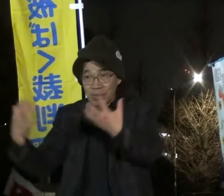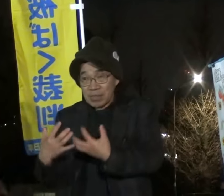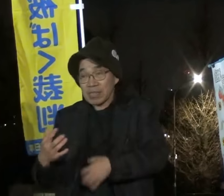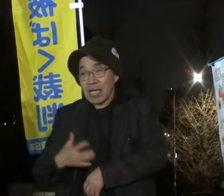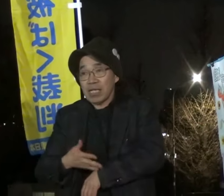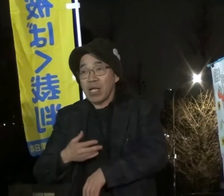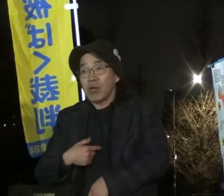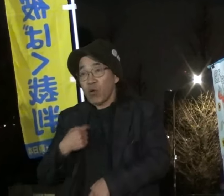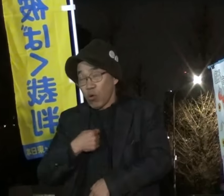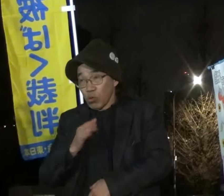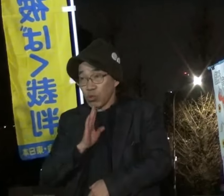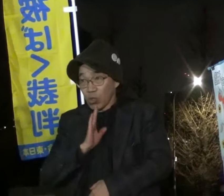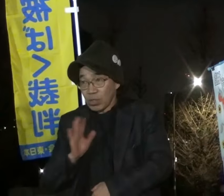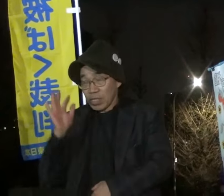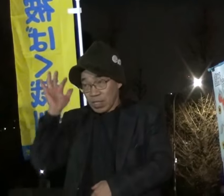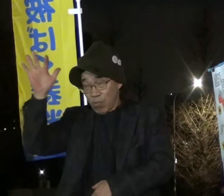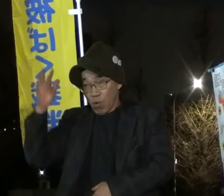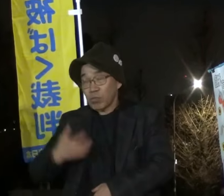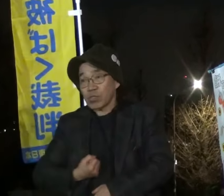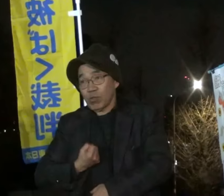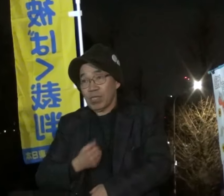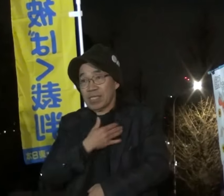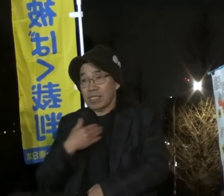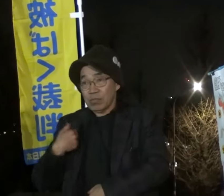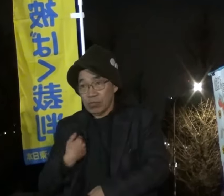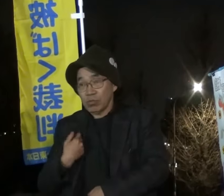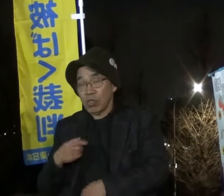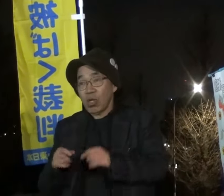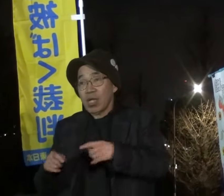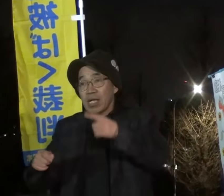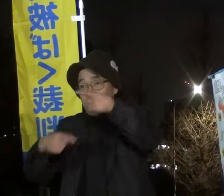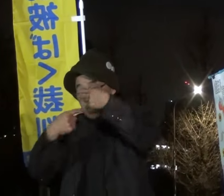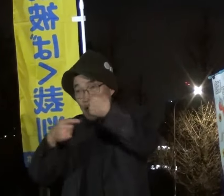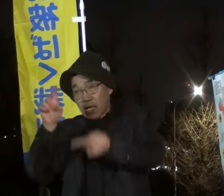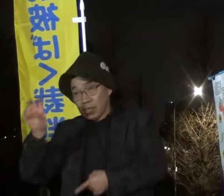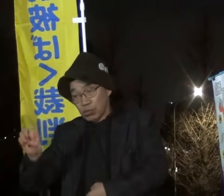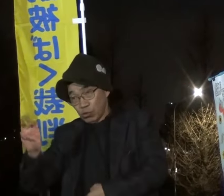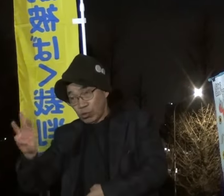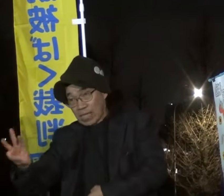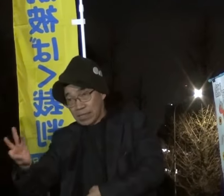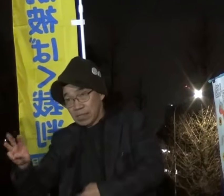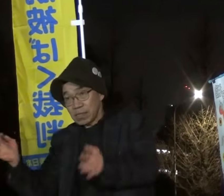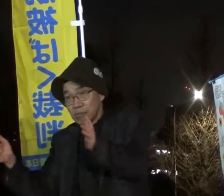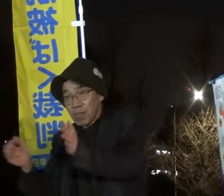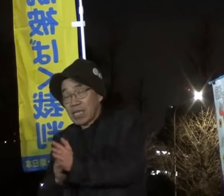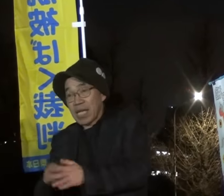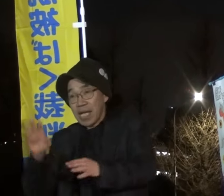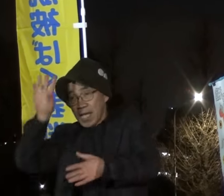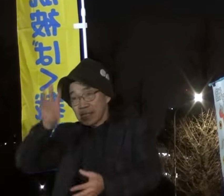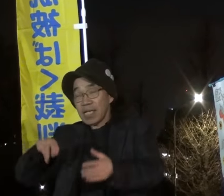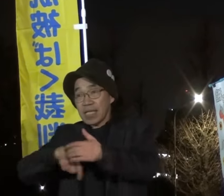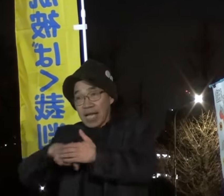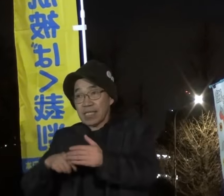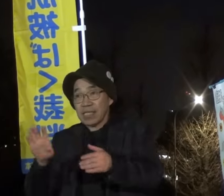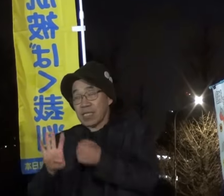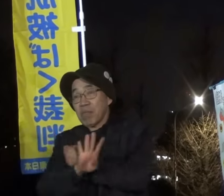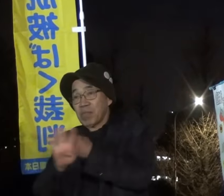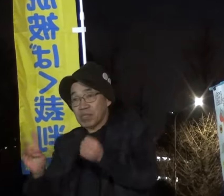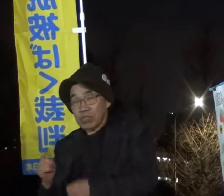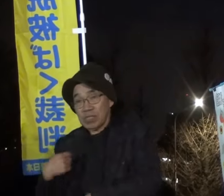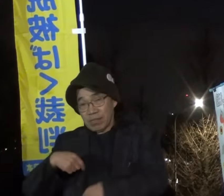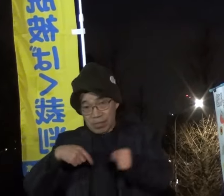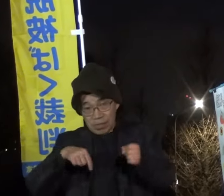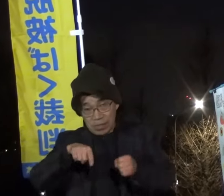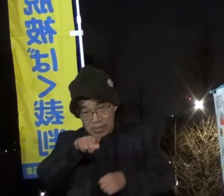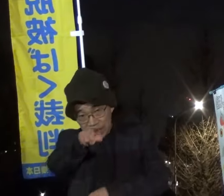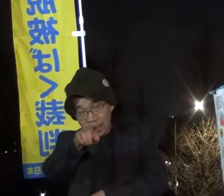は、今年の元旦から13日、おとといまで仙台原発に行ってきました。仙台